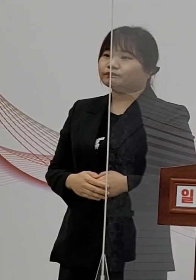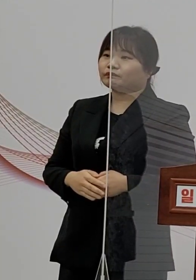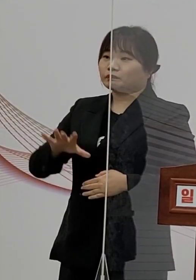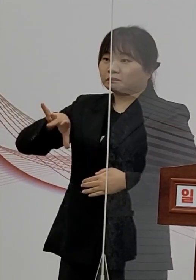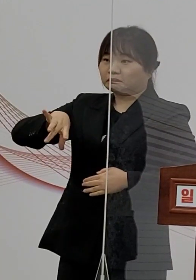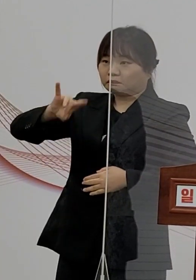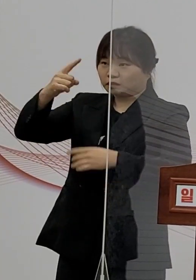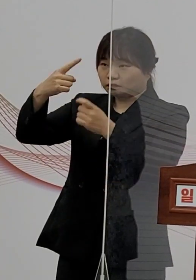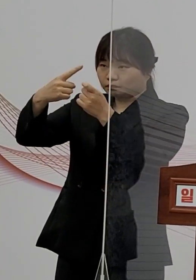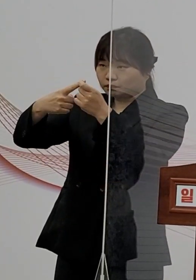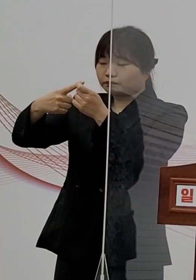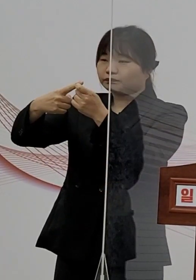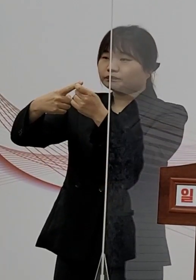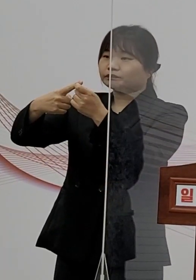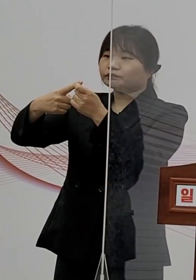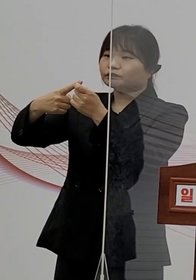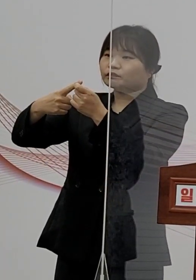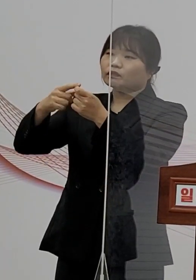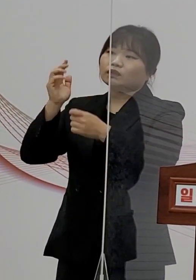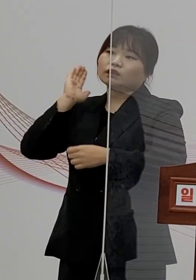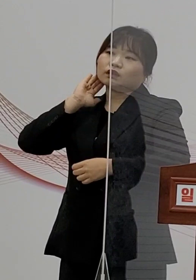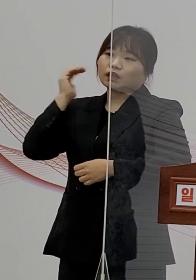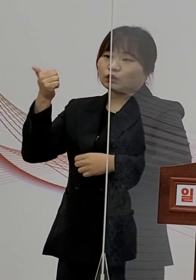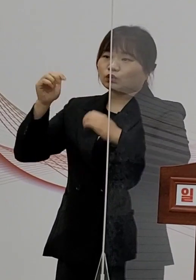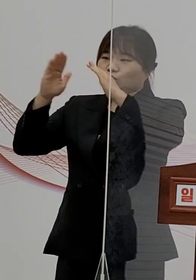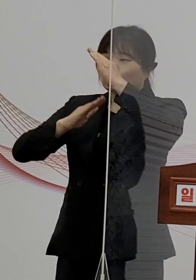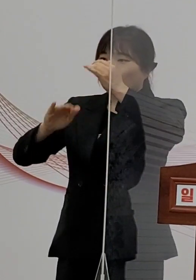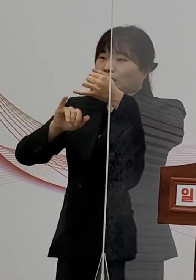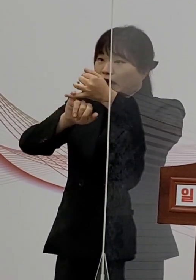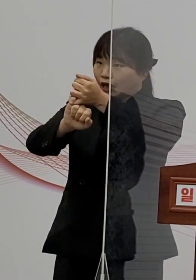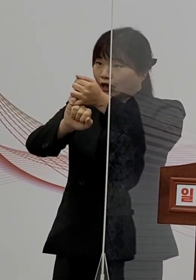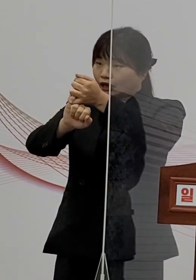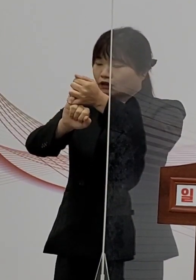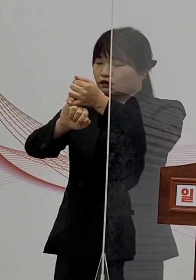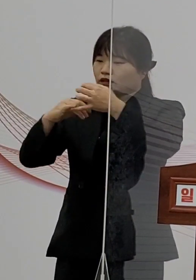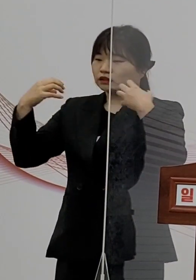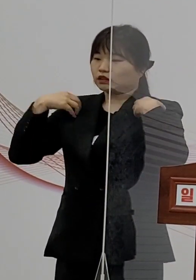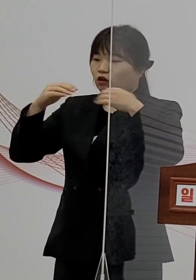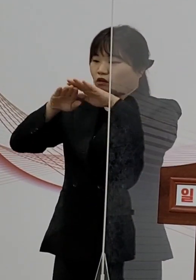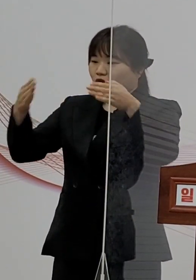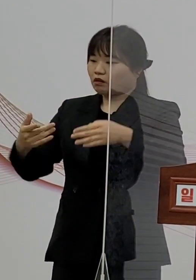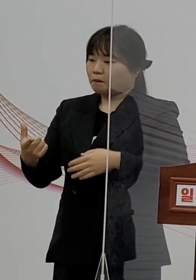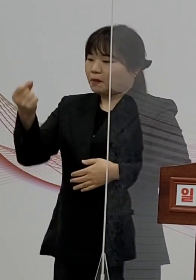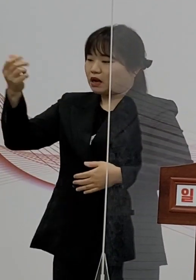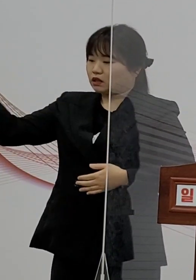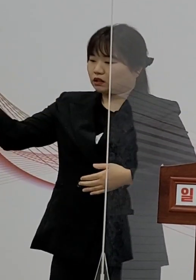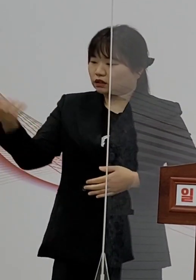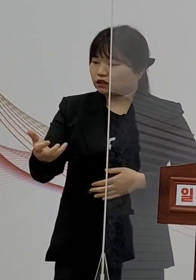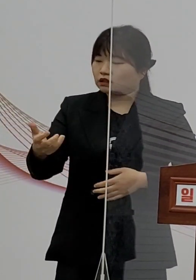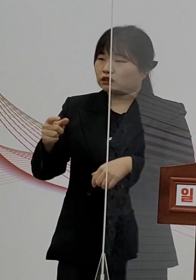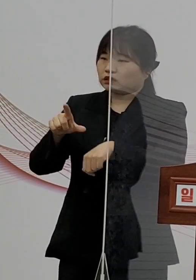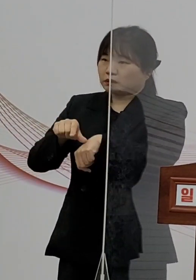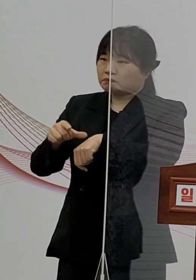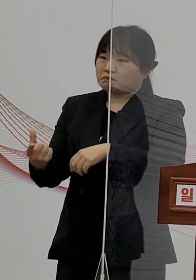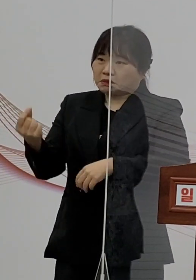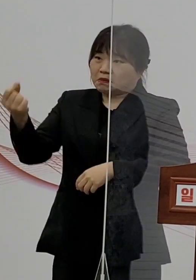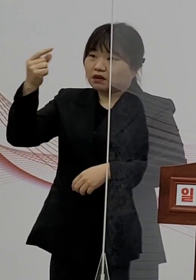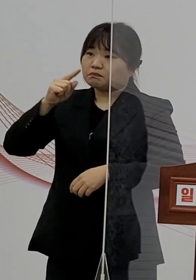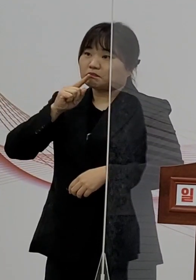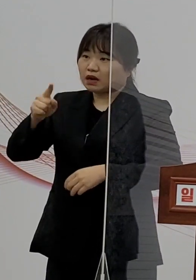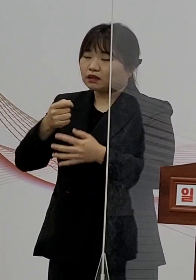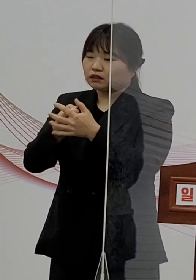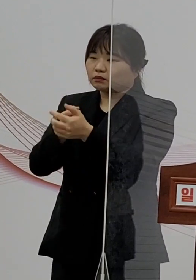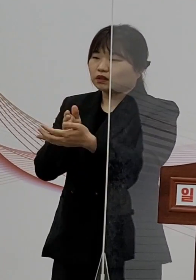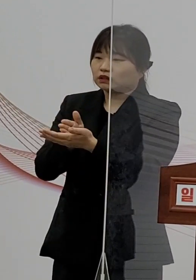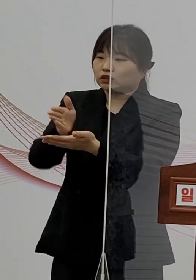첫 번째로는 대통령 공약 방위사업청의 신속한 이전 지시를 하시면서